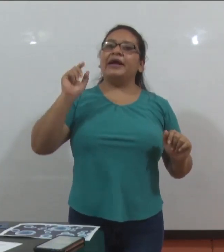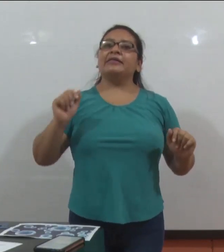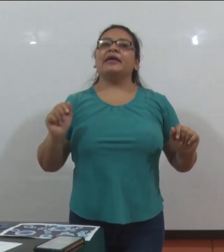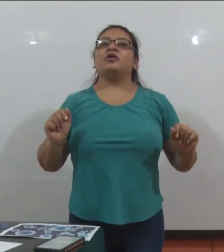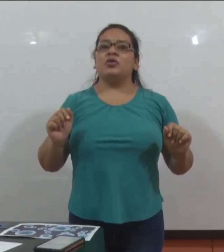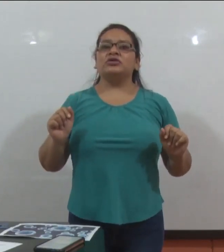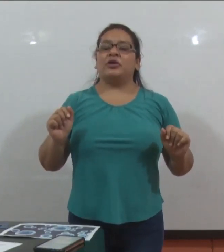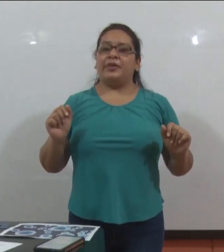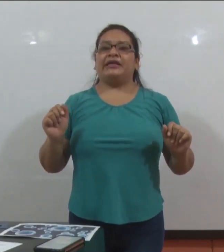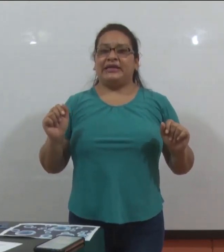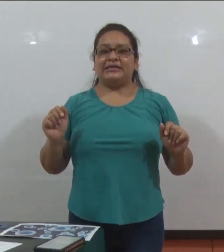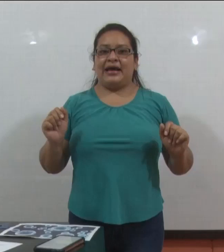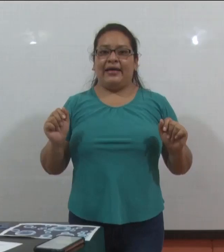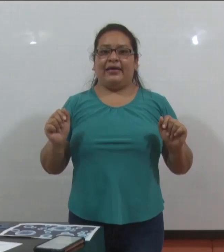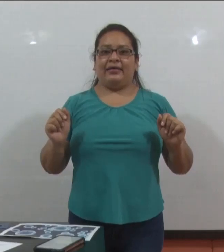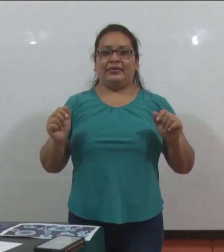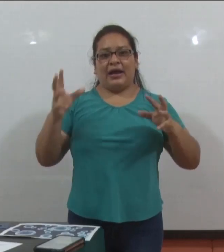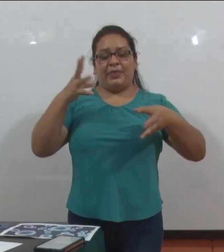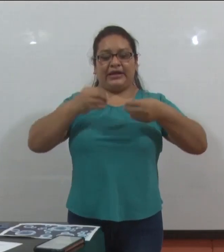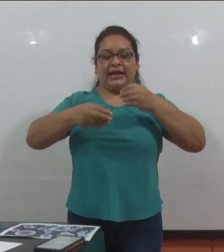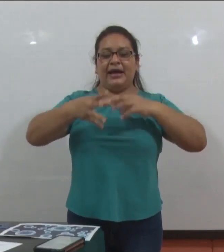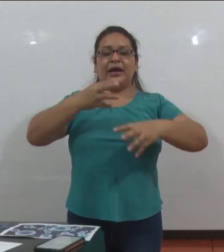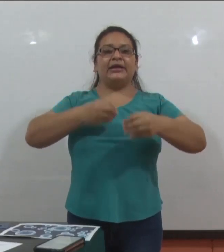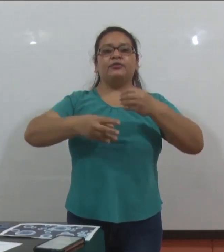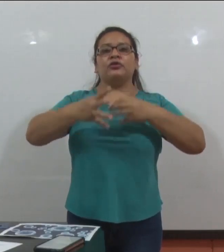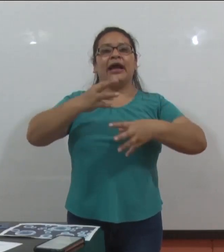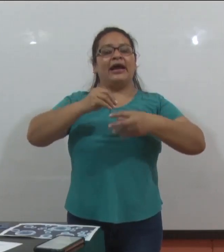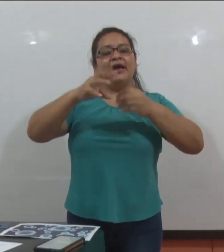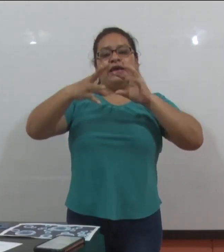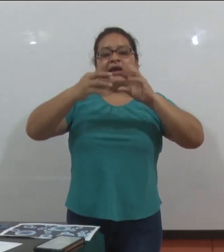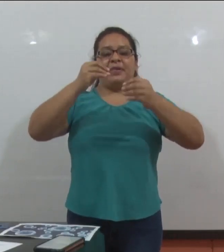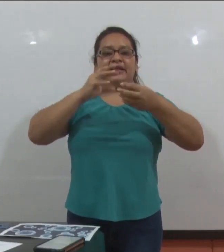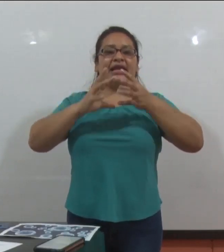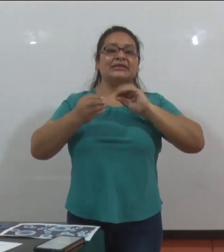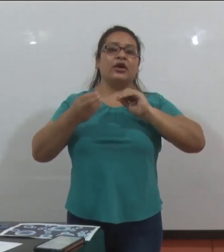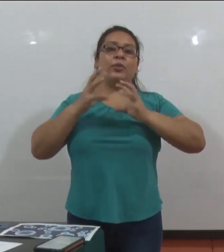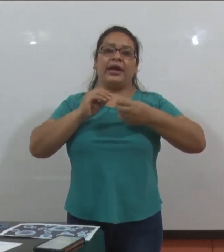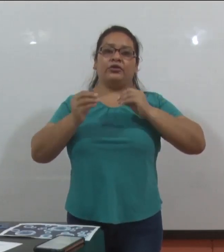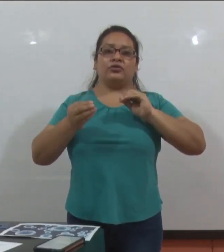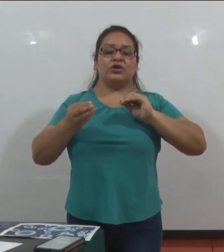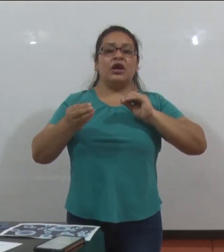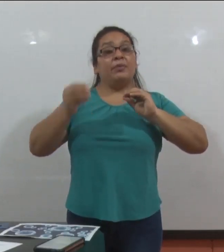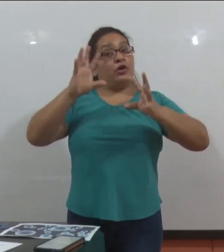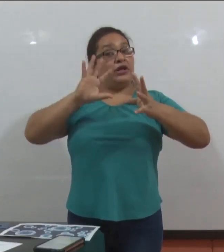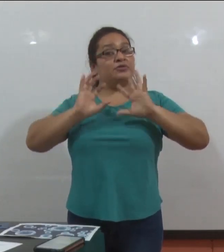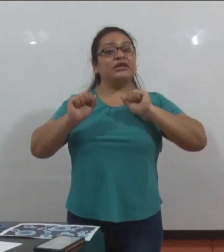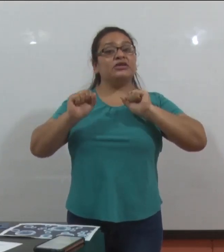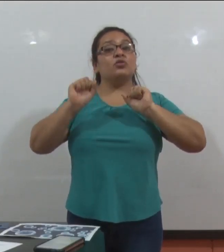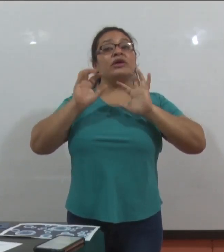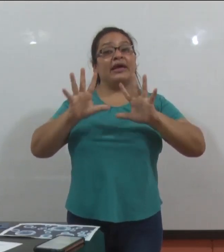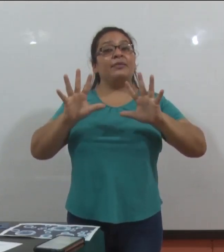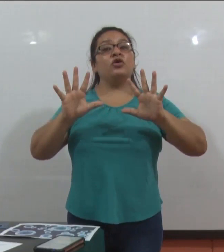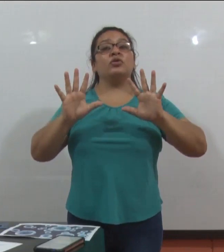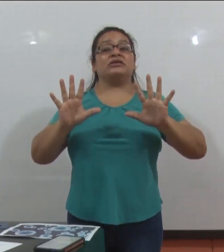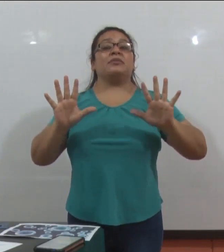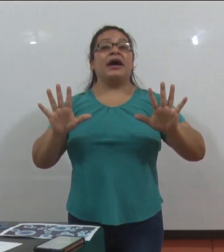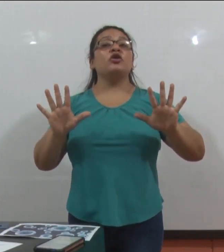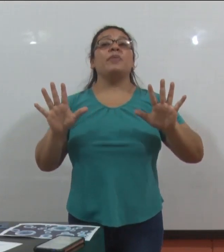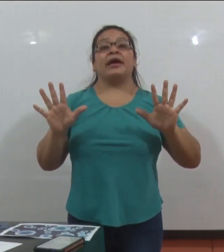parte de nuestro aprendizaje, aprender a manipular y aprender a hacer objetos. Pero después cuidemos nuestra mano para que no